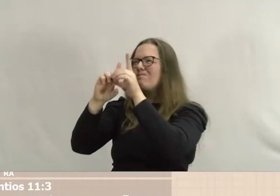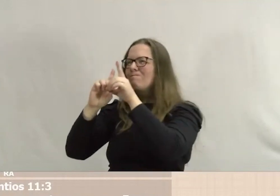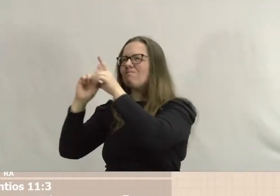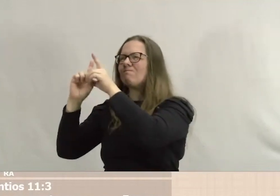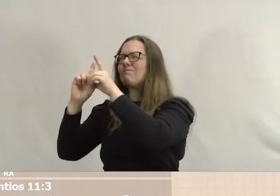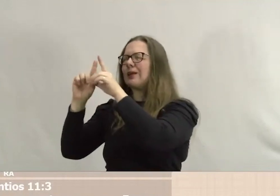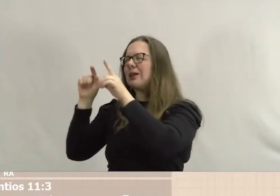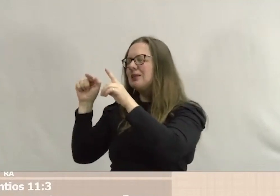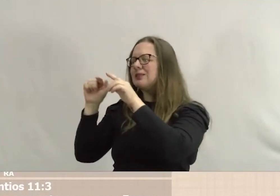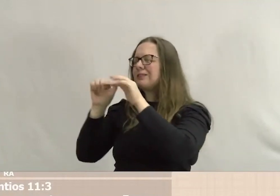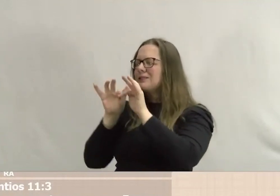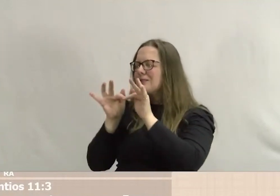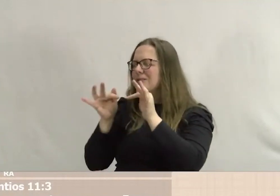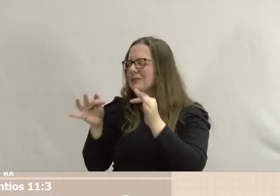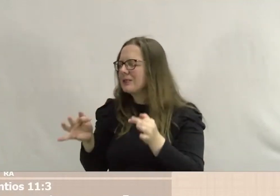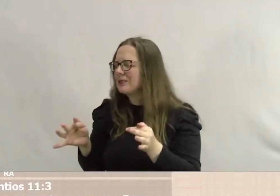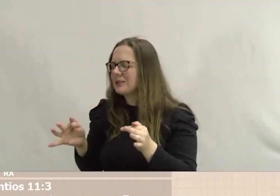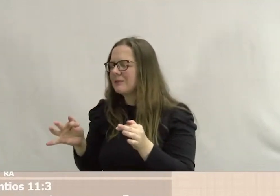devidas a Cristo.